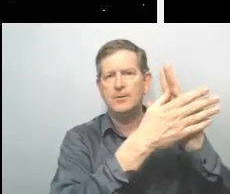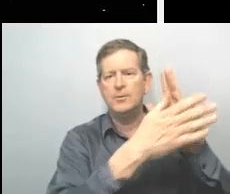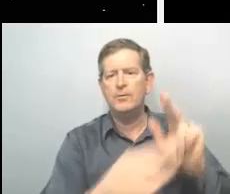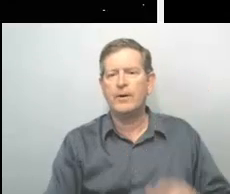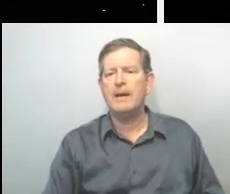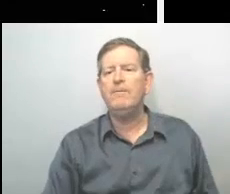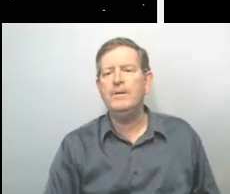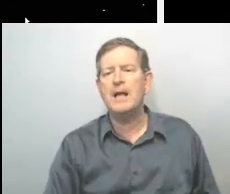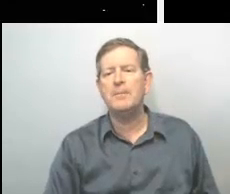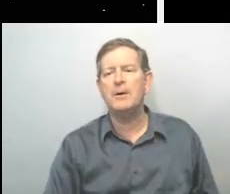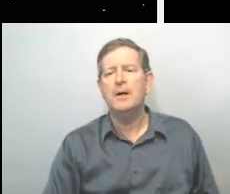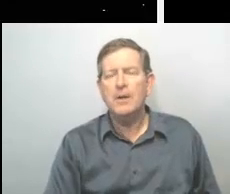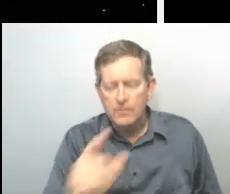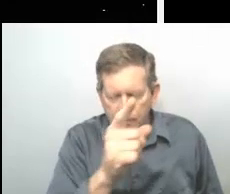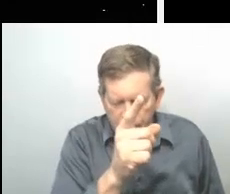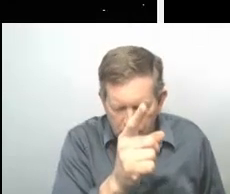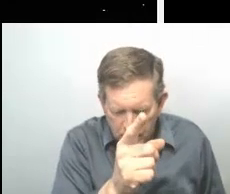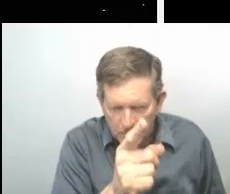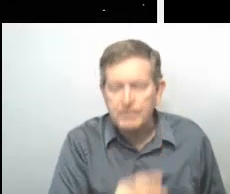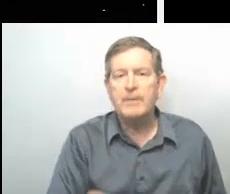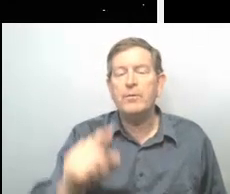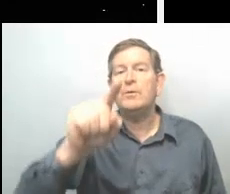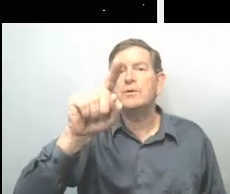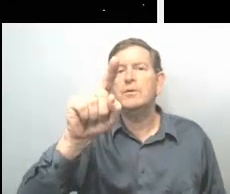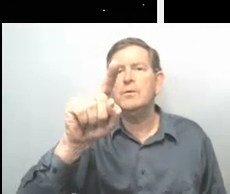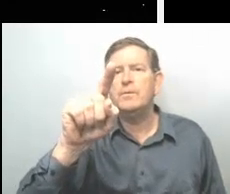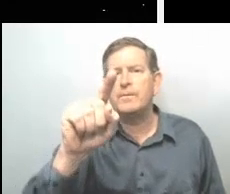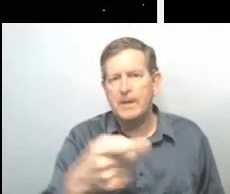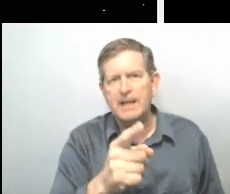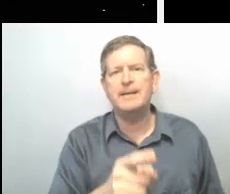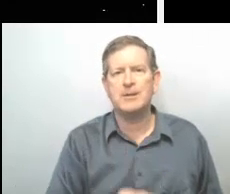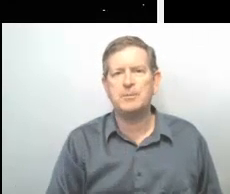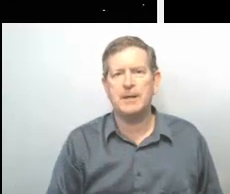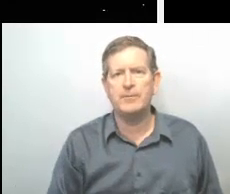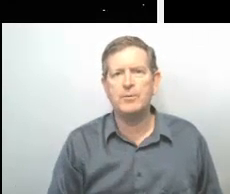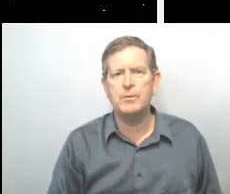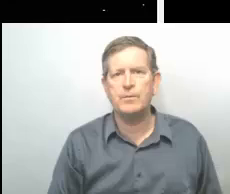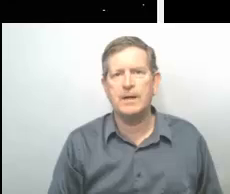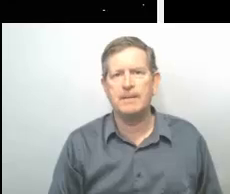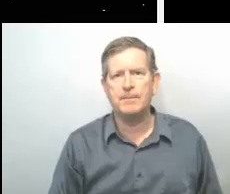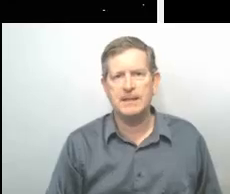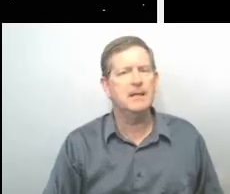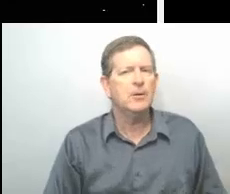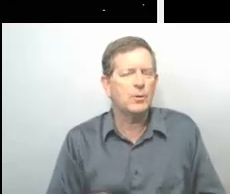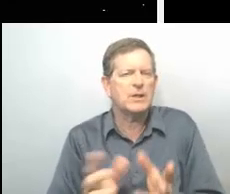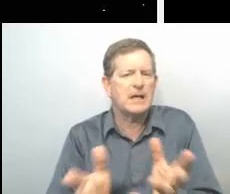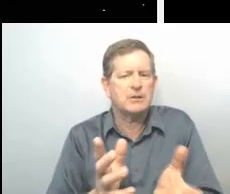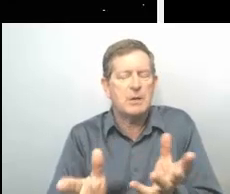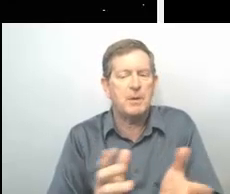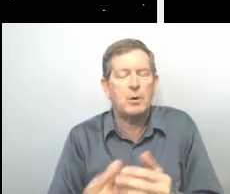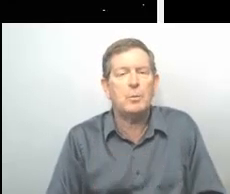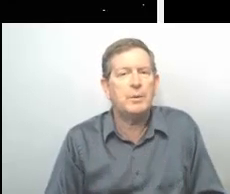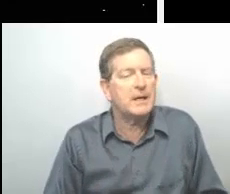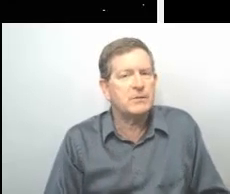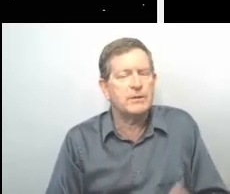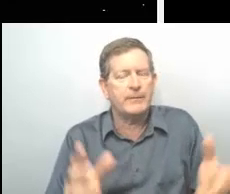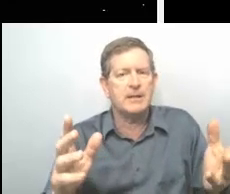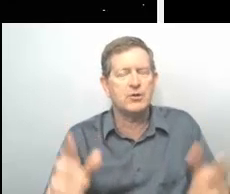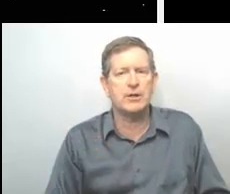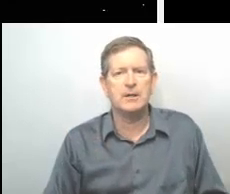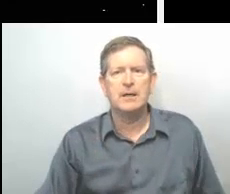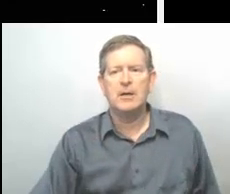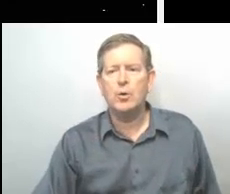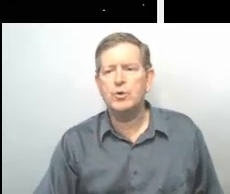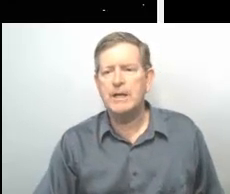elle ouvre. Et finalement, vous ouvrez, n'est-ce pas? Vous ouvrez. Hein? Donc ça, ce n'est pas complexe. Vous